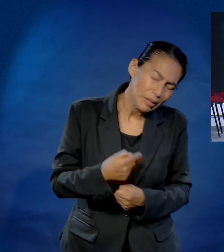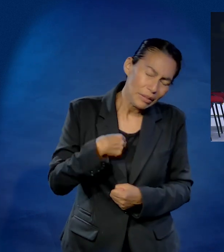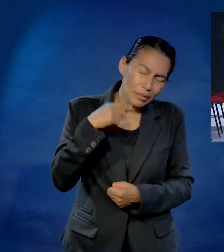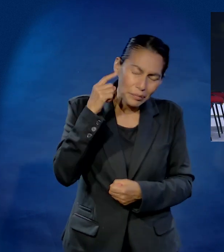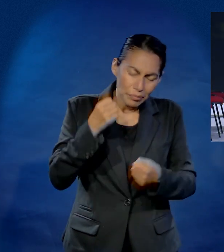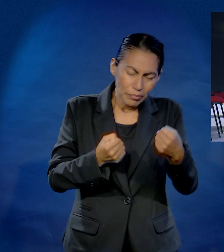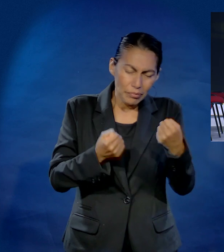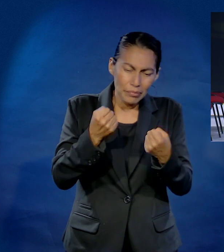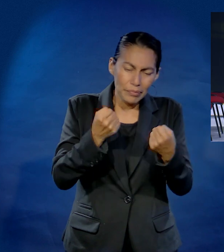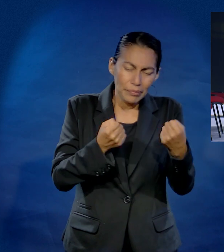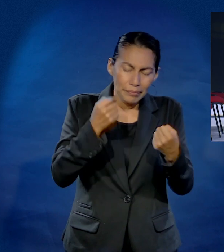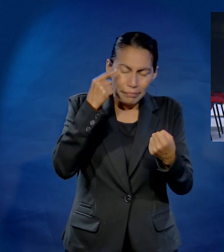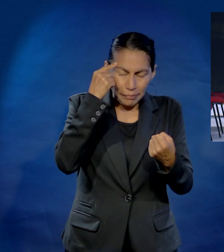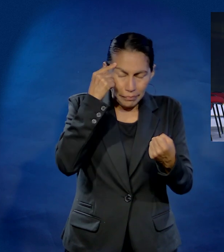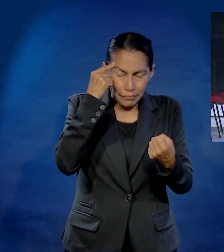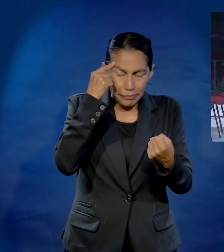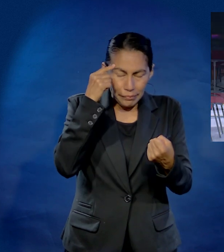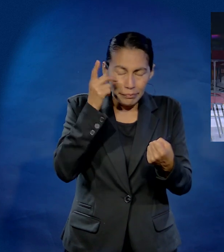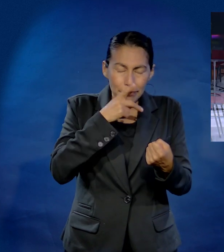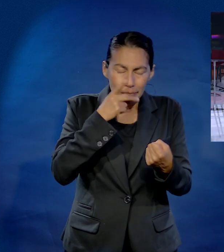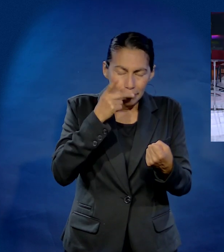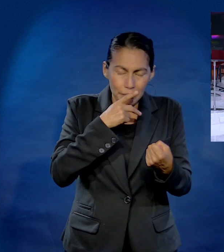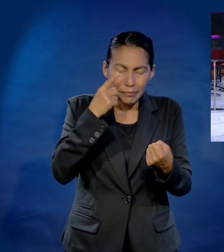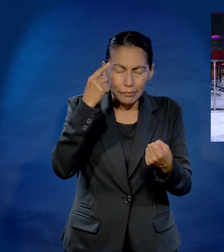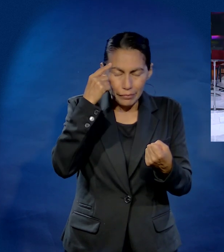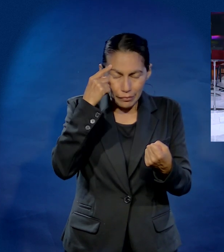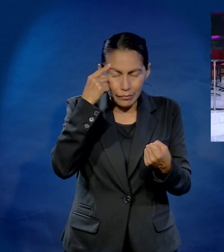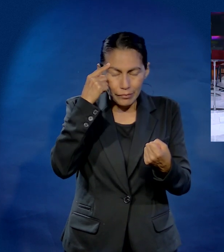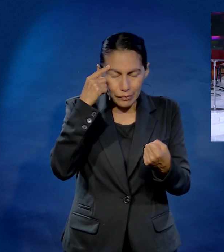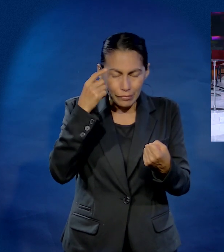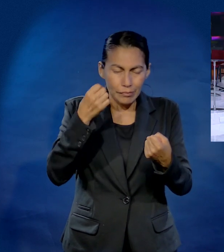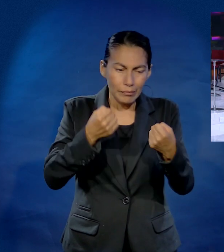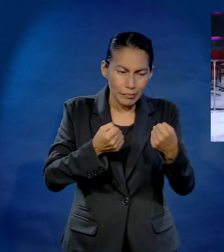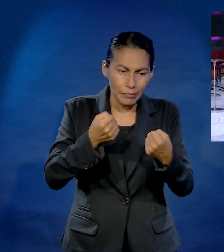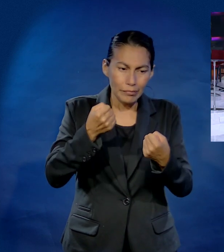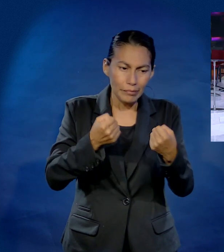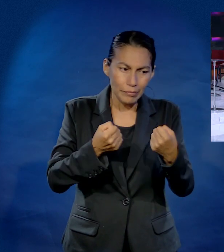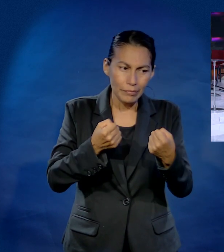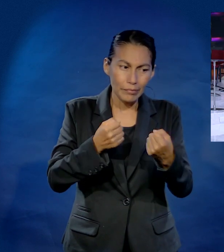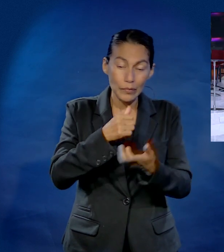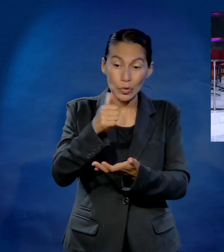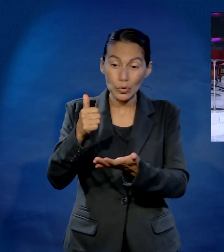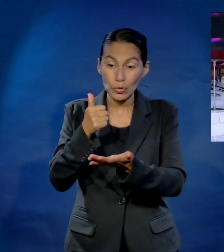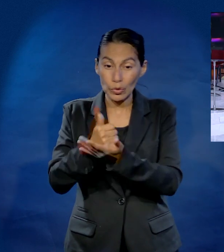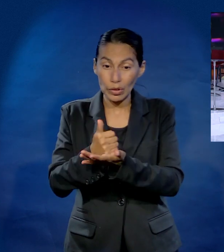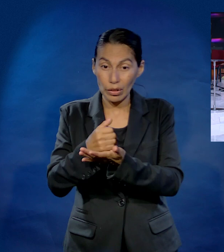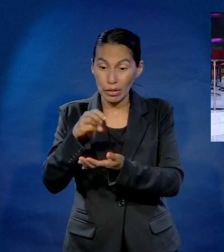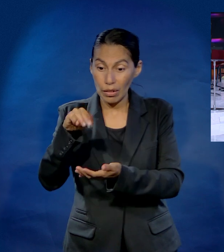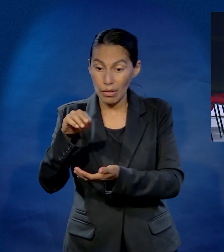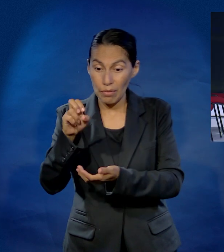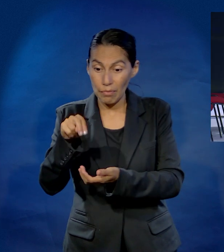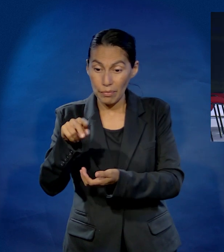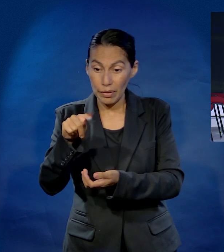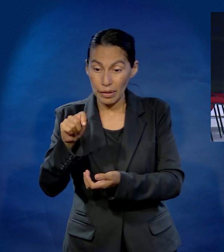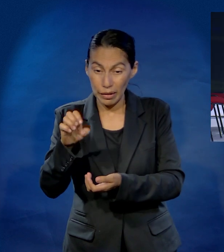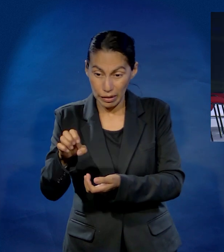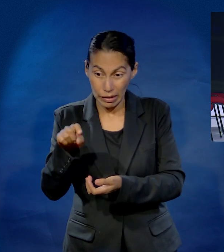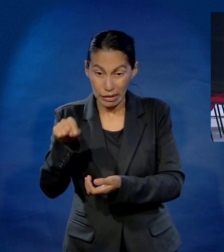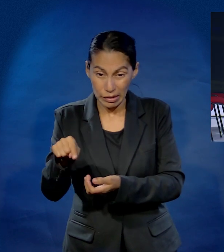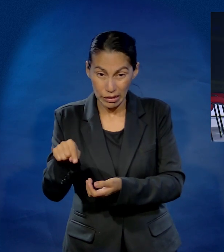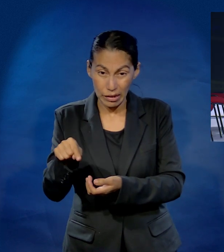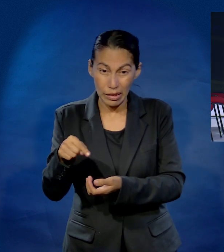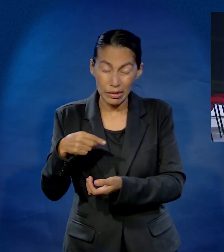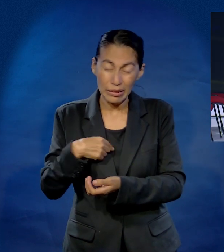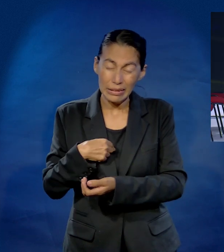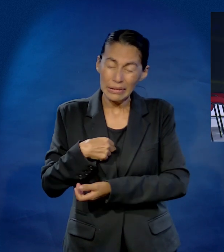el hijo, el hermano llorando, papá, mi papá, ¿por qué no se amarró? Y deshecho en el asiento y yo manejando diciendo, eres